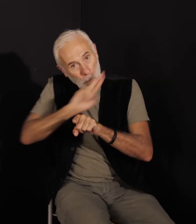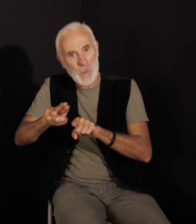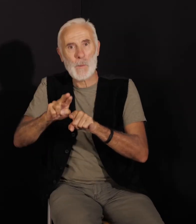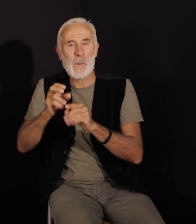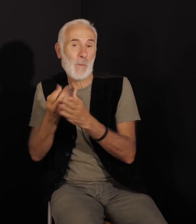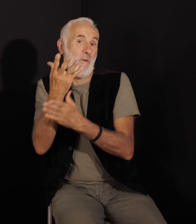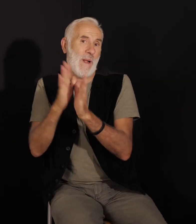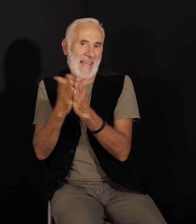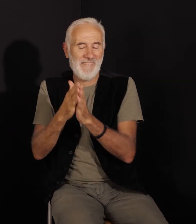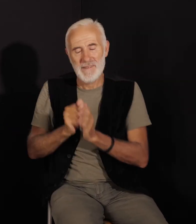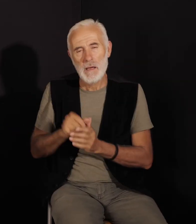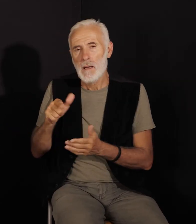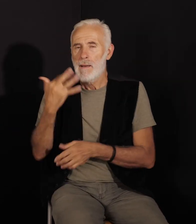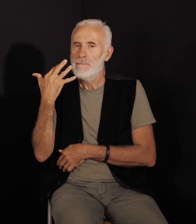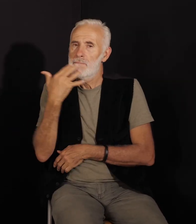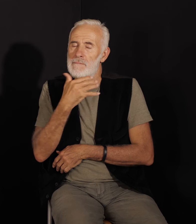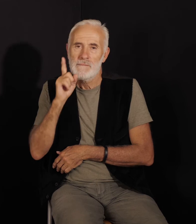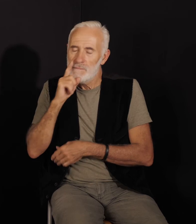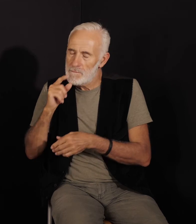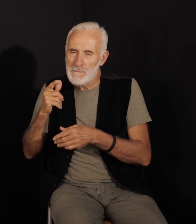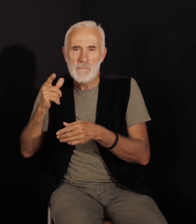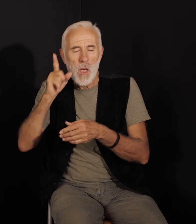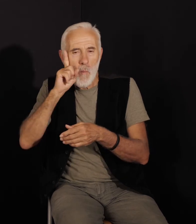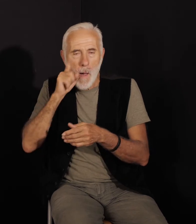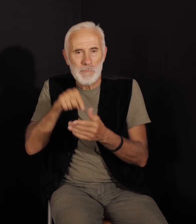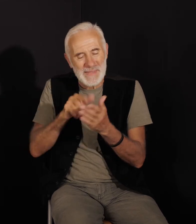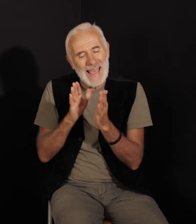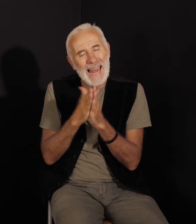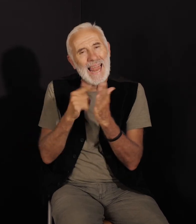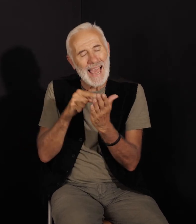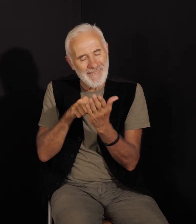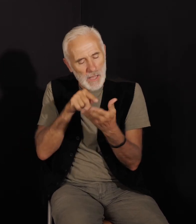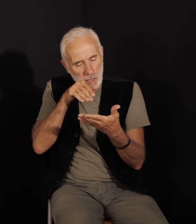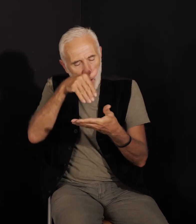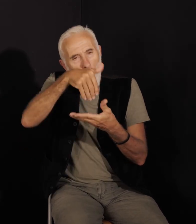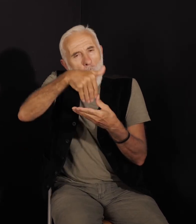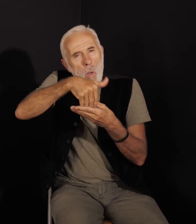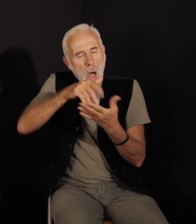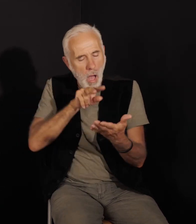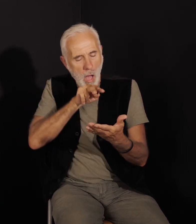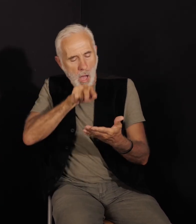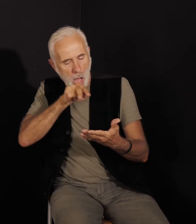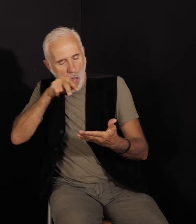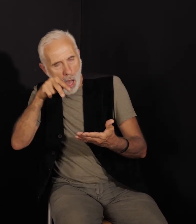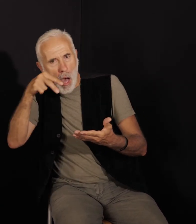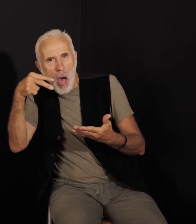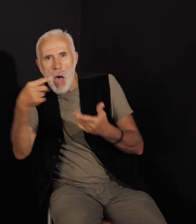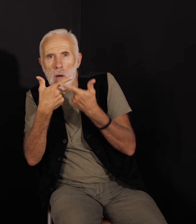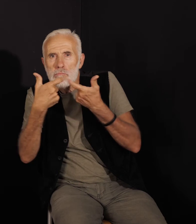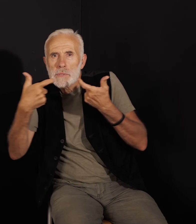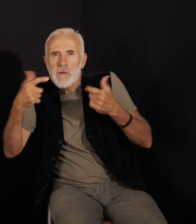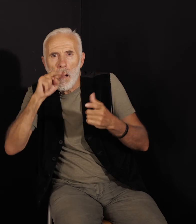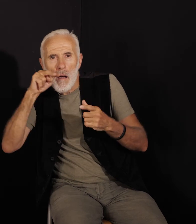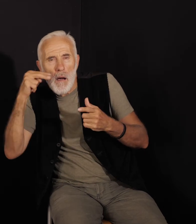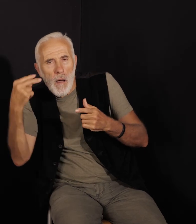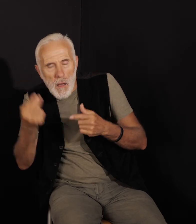que c'est un livre qui a de multiples facettes. En fait, l'auteur a commencé à travailler sur ce projet en allant régulièrement dans